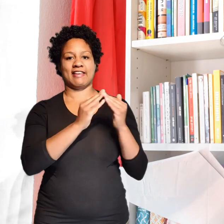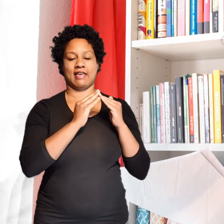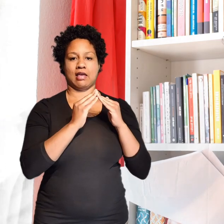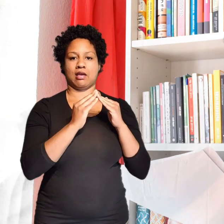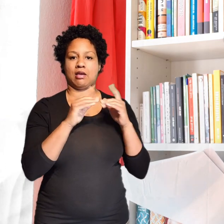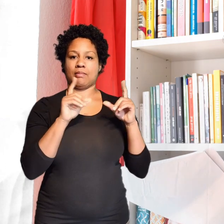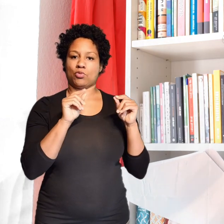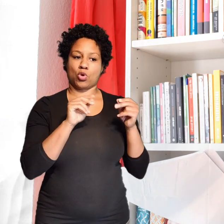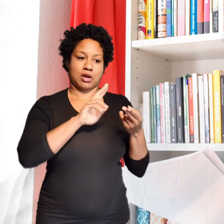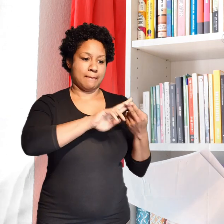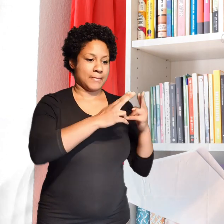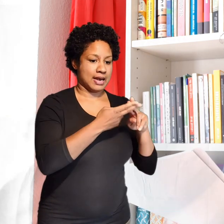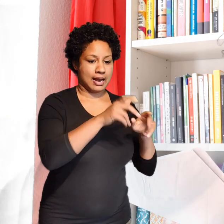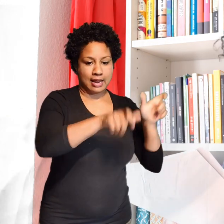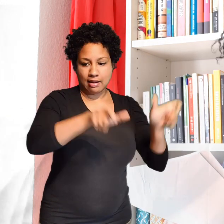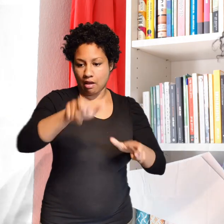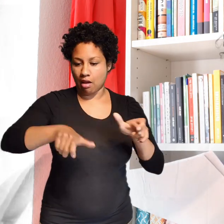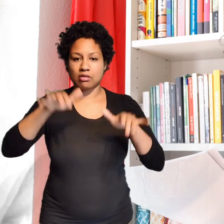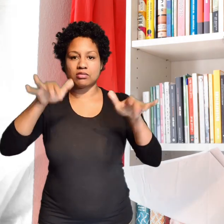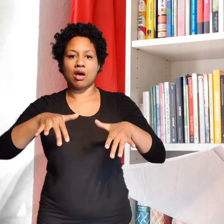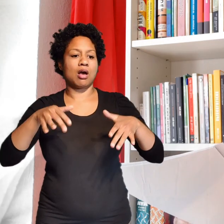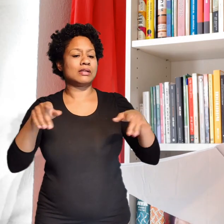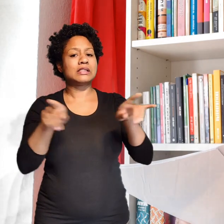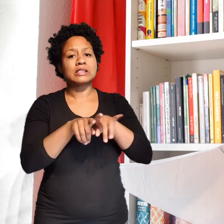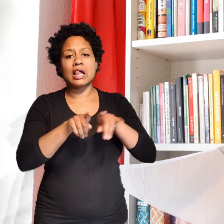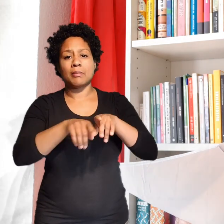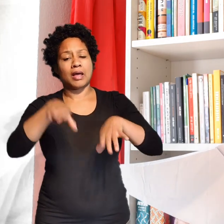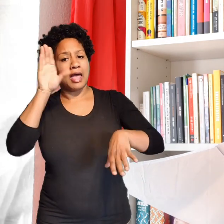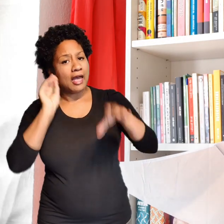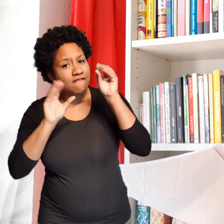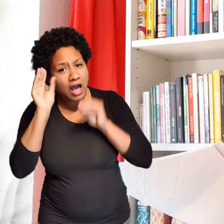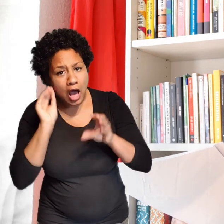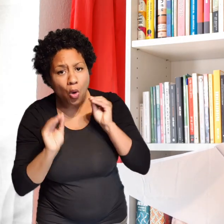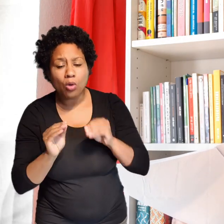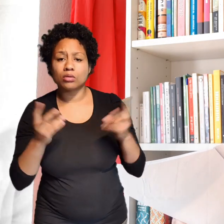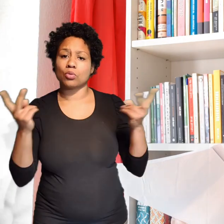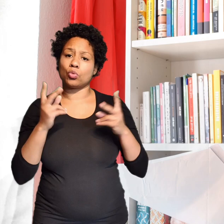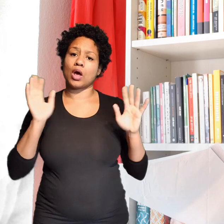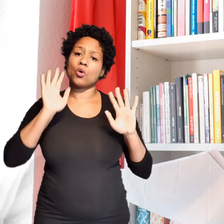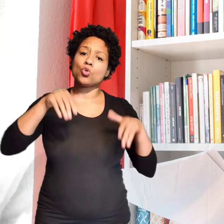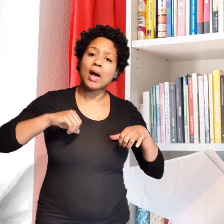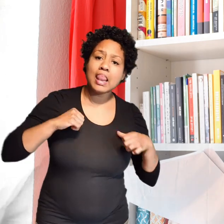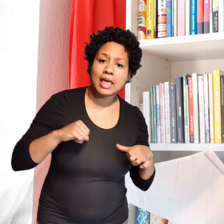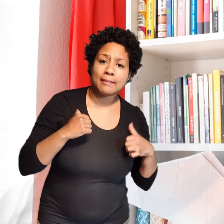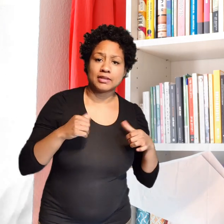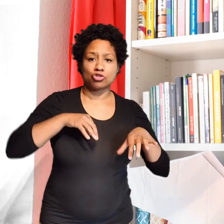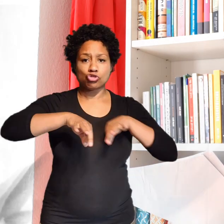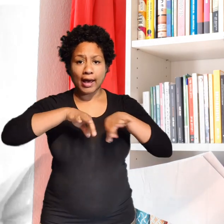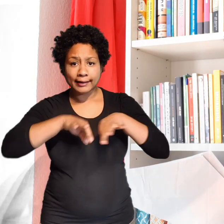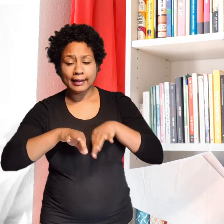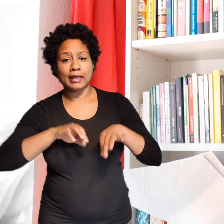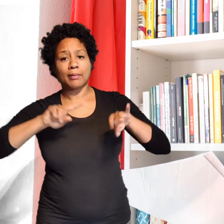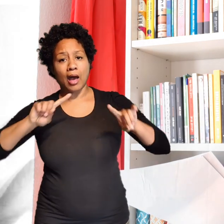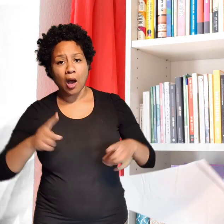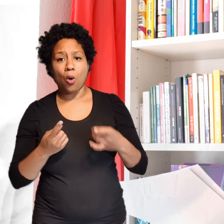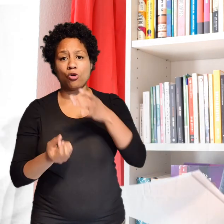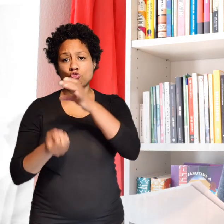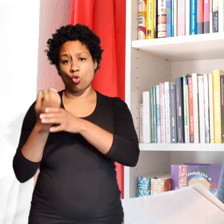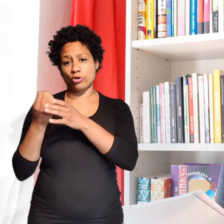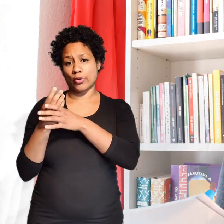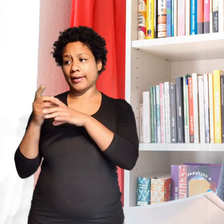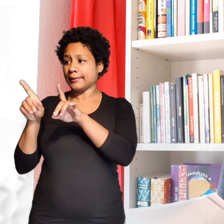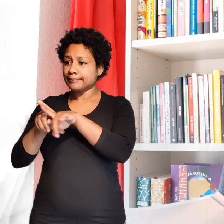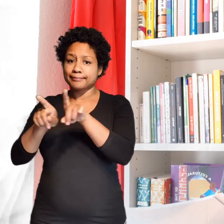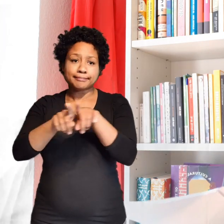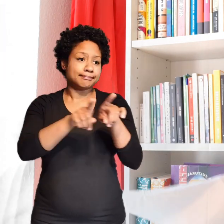jeweiligen Communities teilen Erfahrungen und Überlebensstrategien, aber auch kulturelle Referenzen